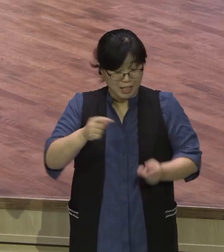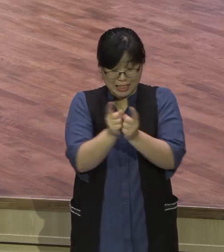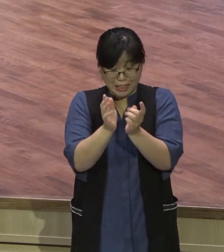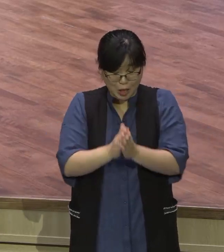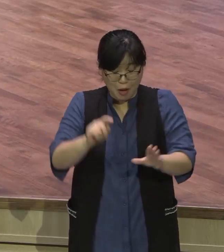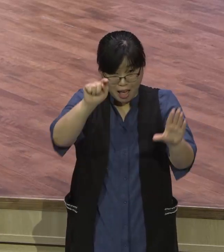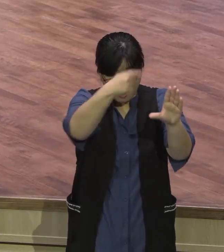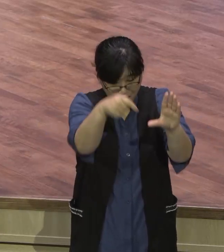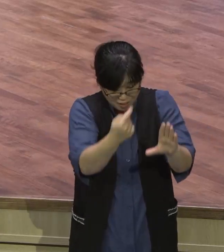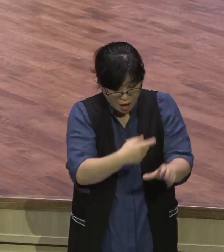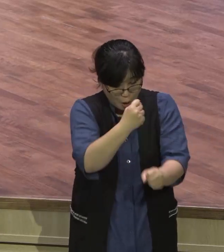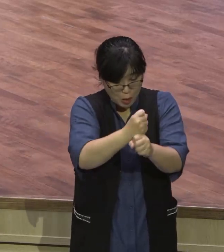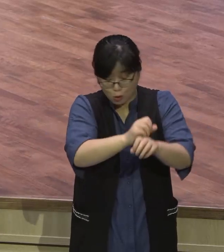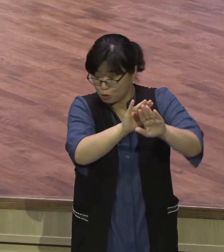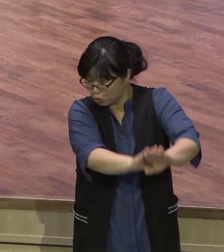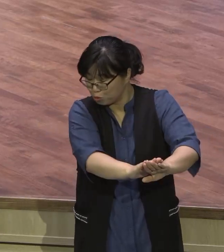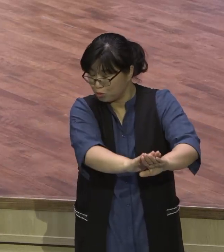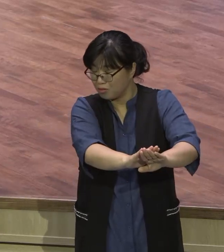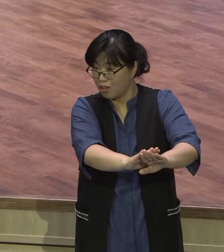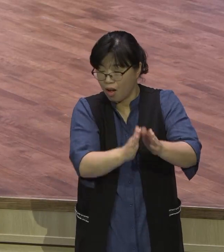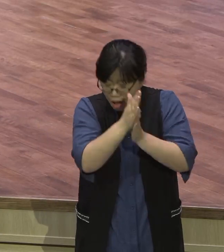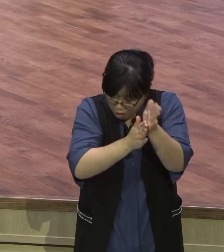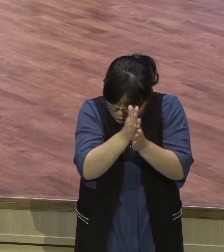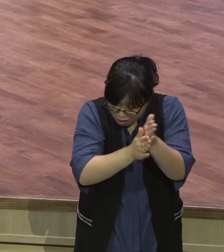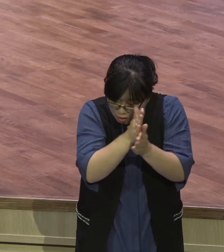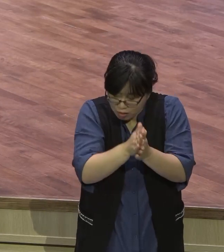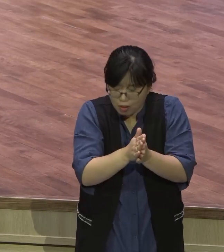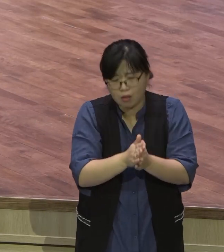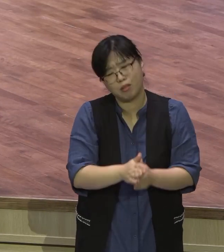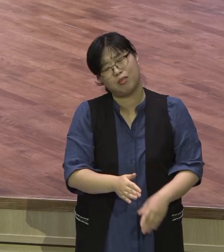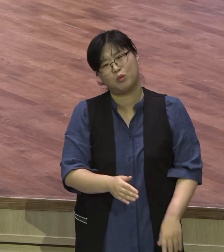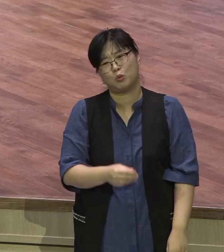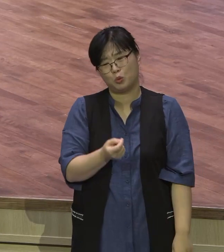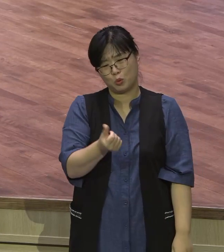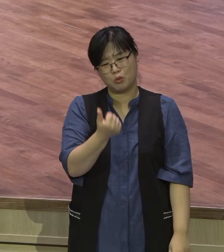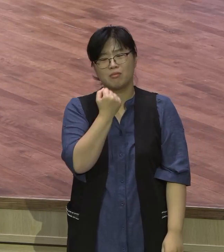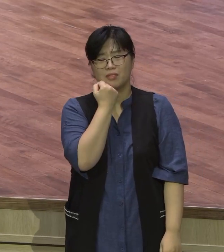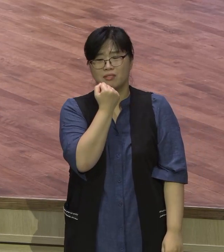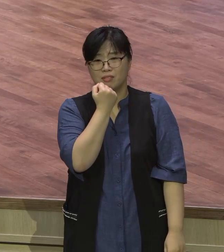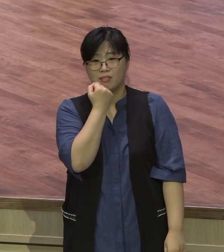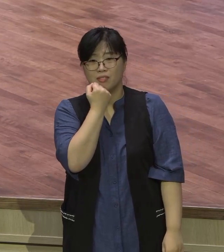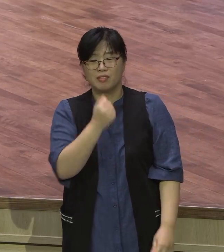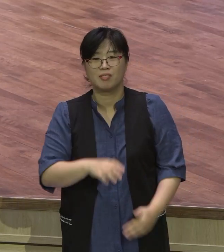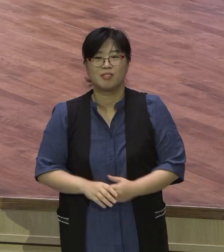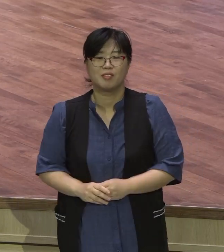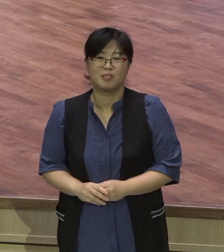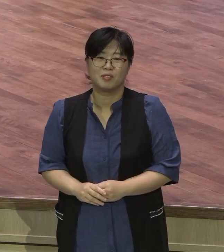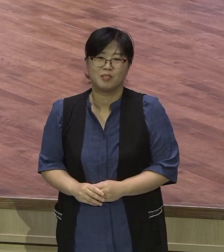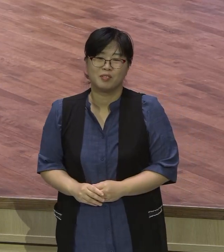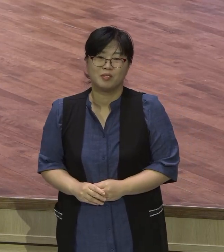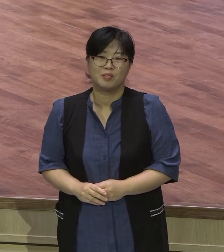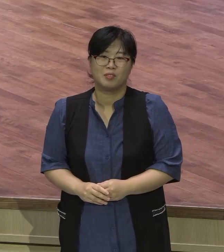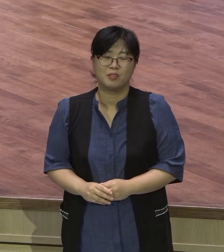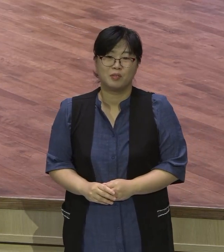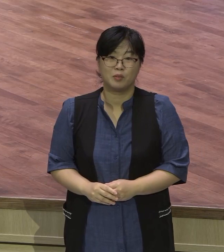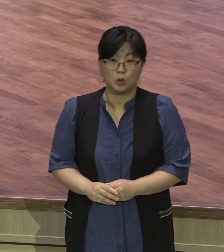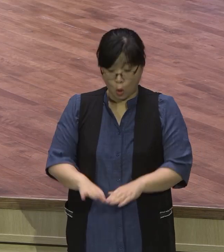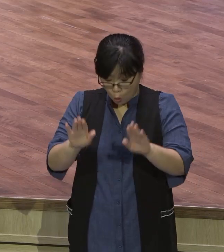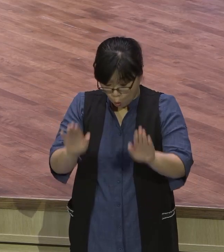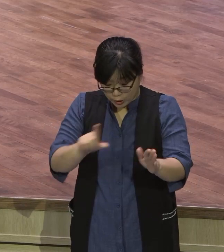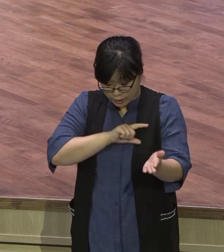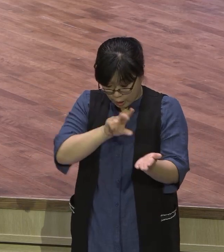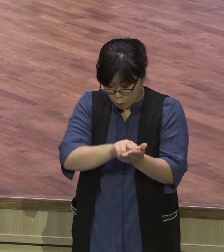합니다. 우리가 볼 때는 얼마나 어리석은 짓이에요. 오늘 본문 제목이 뭡니까? 하나님이 주시는 복이에요.